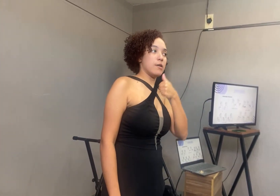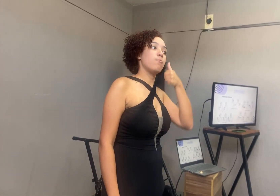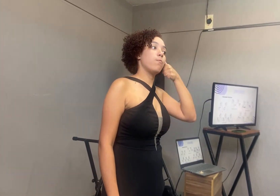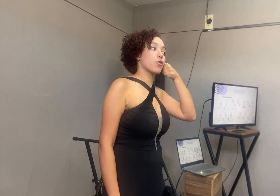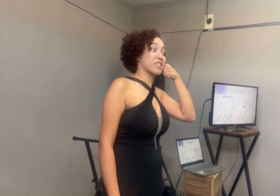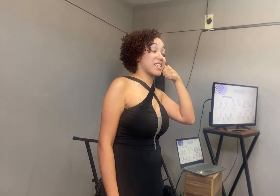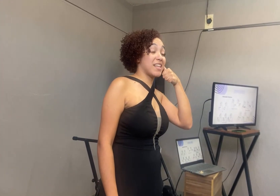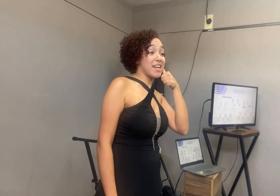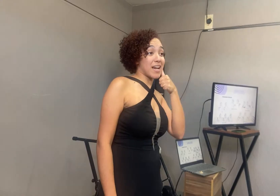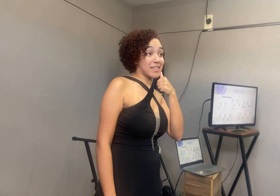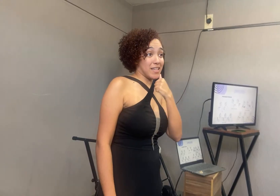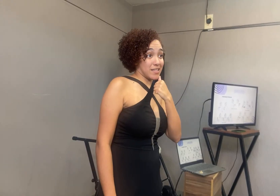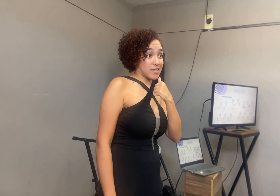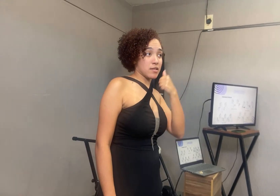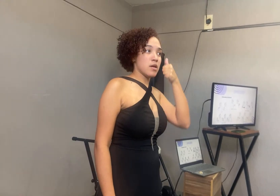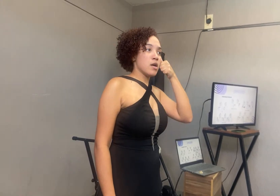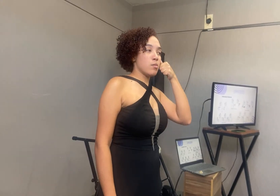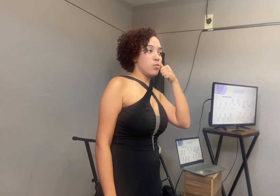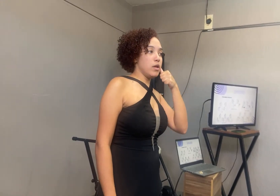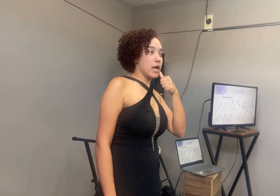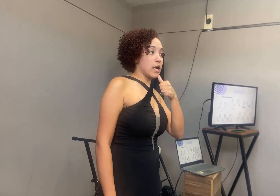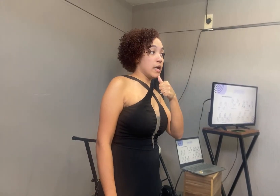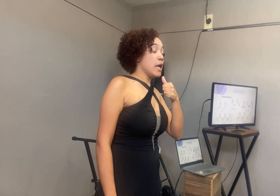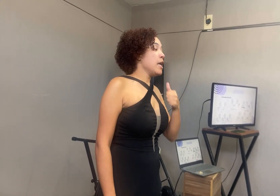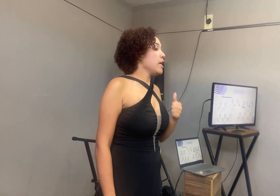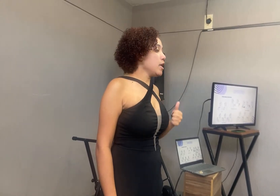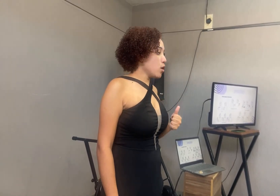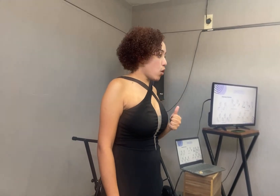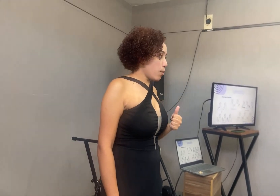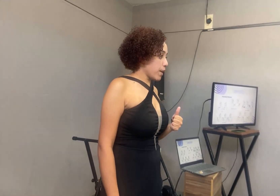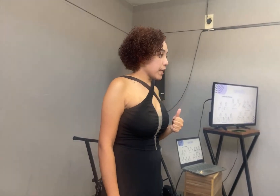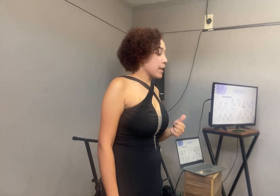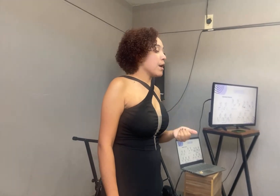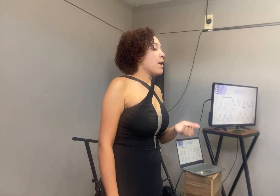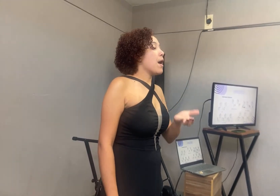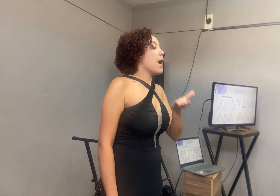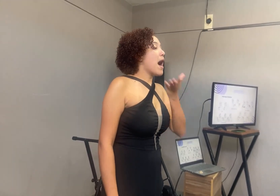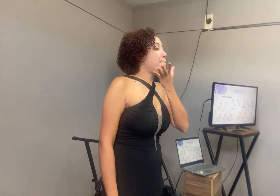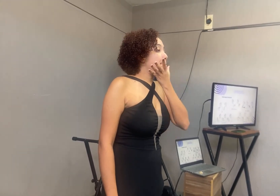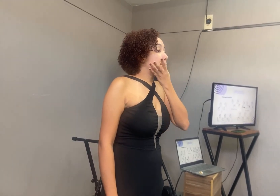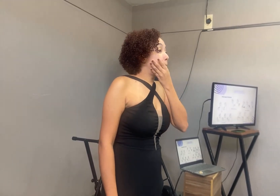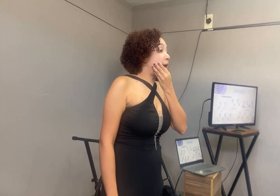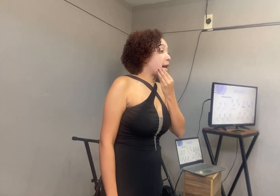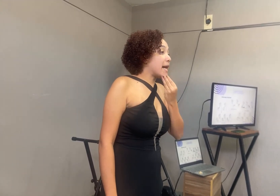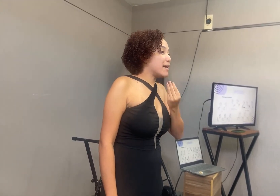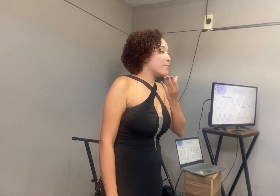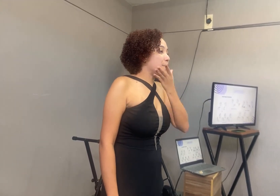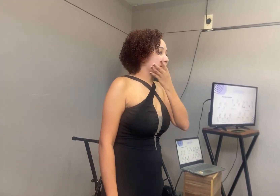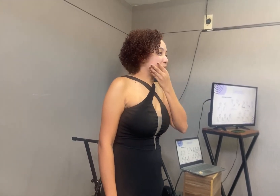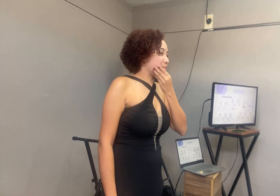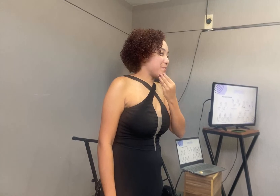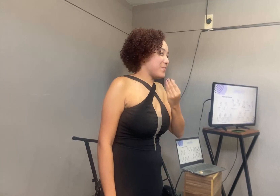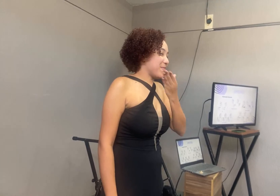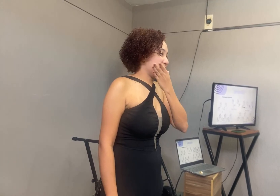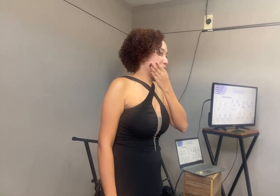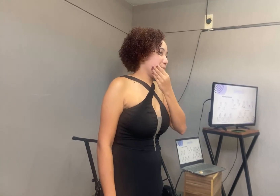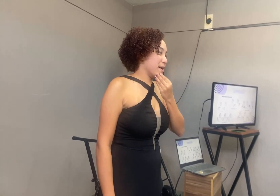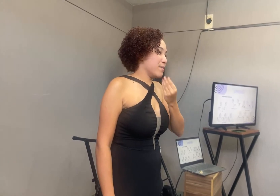por conta da delicadeza. Mulher. E homem é a barba. É a barba